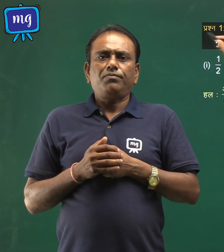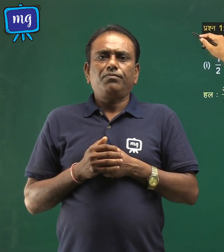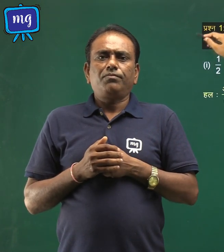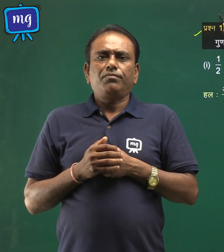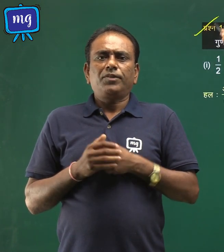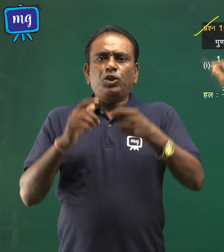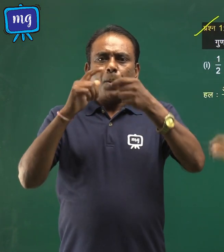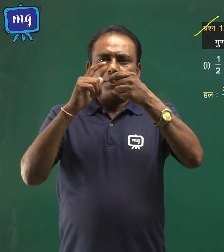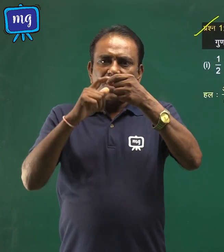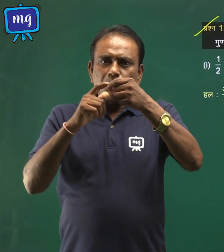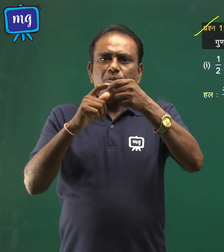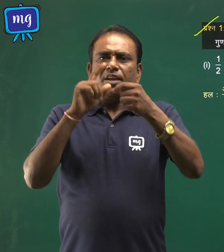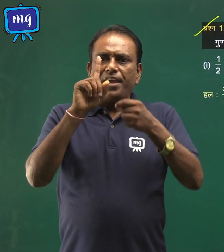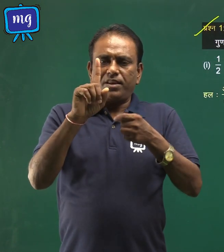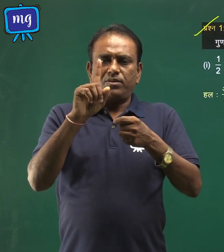प्रश्न नंबर 1,